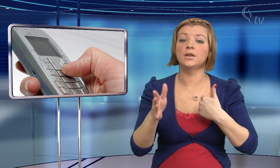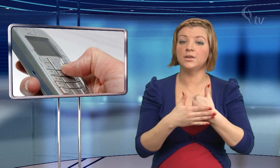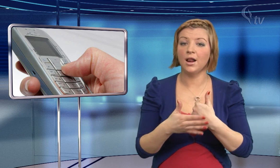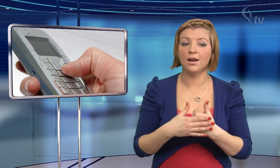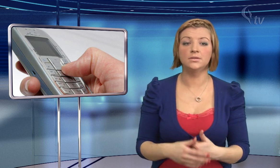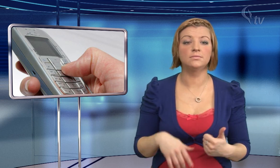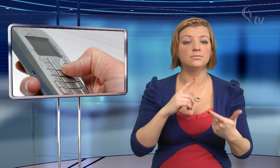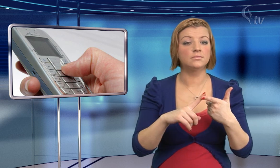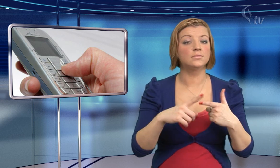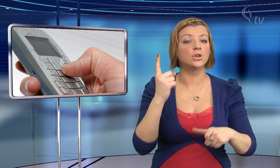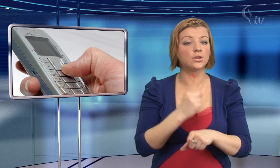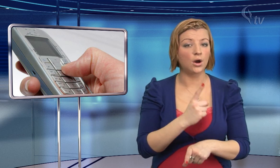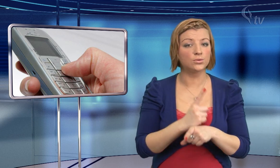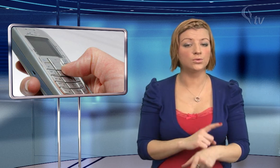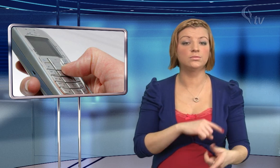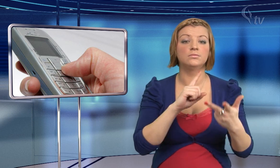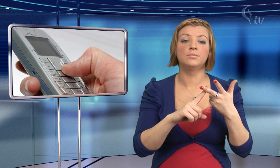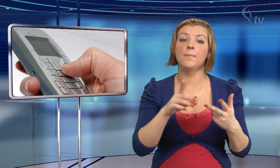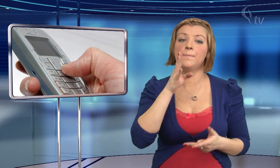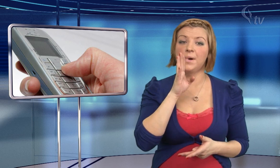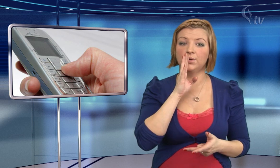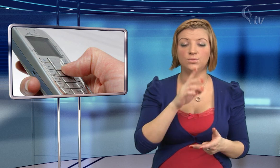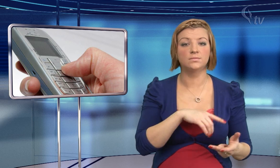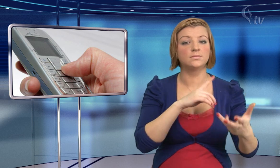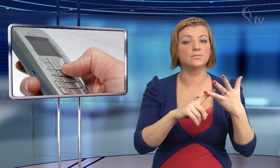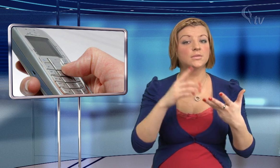läbi neljas kohas Tallinnas, Tartus, Pärnus ja Rakveres.